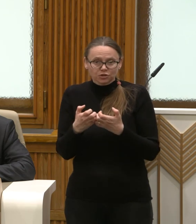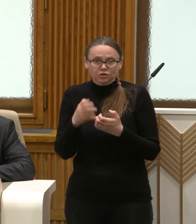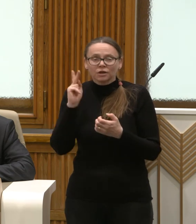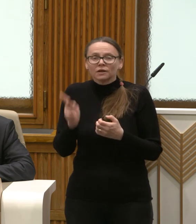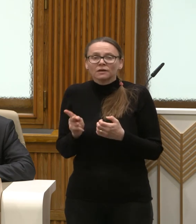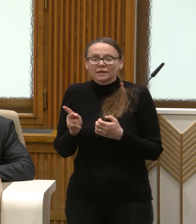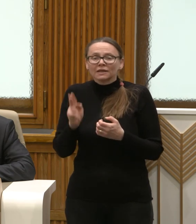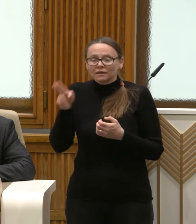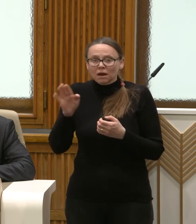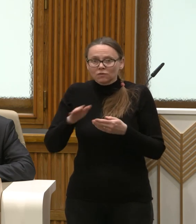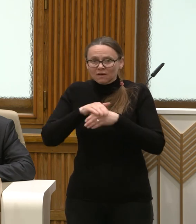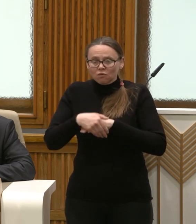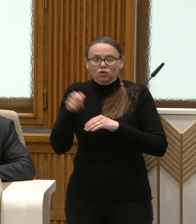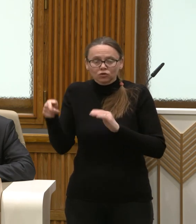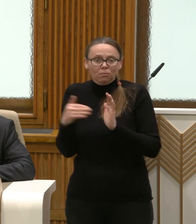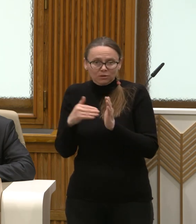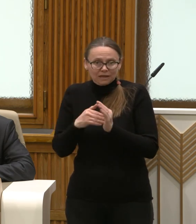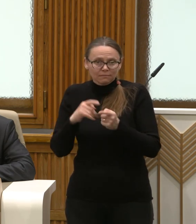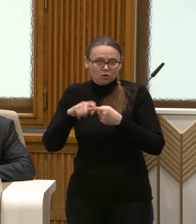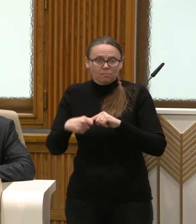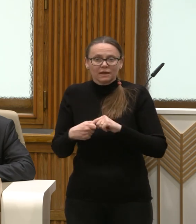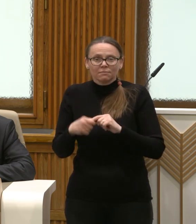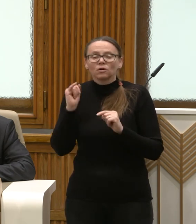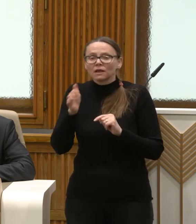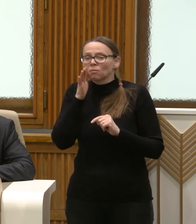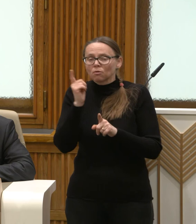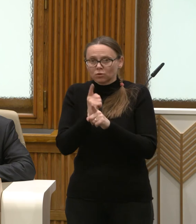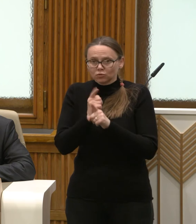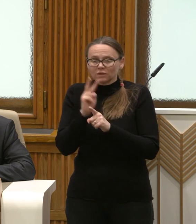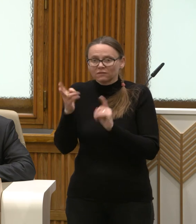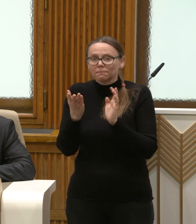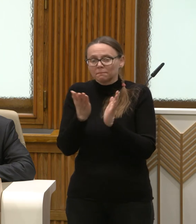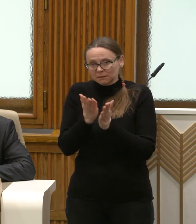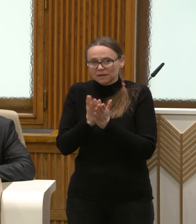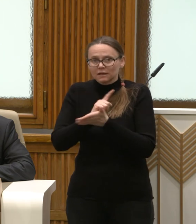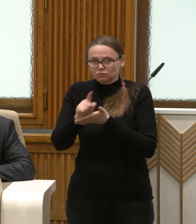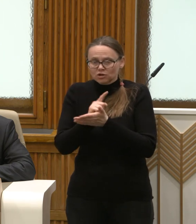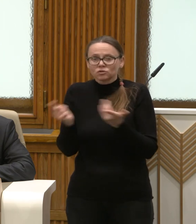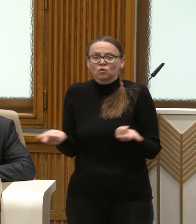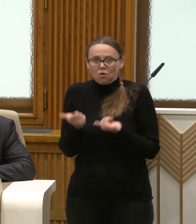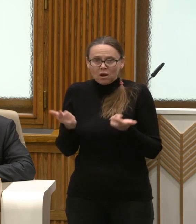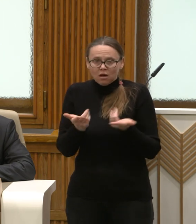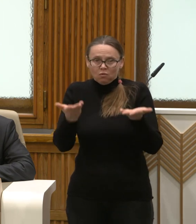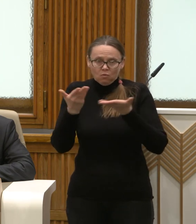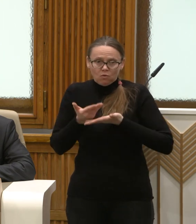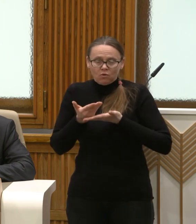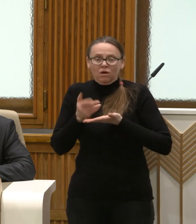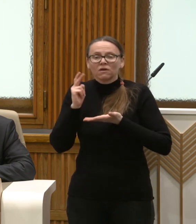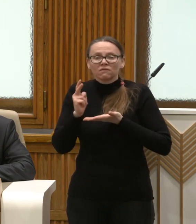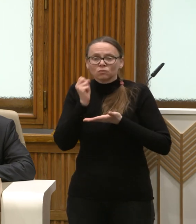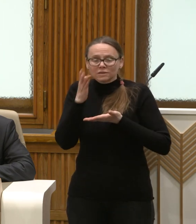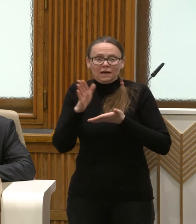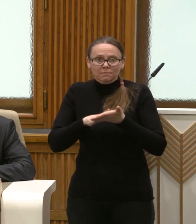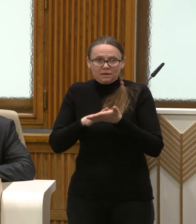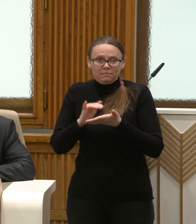ki razpolagajo s to potrebno opremo, da jo bomo tudi v primernem času lahko zagotovili. V vsakem primeru